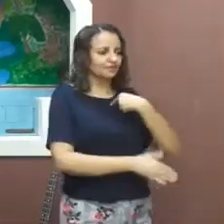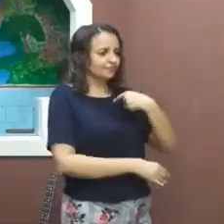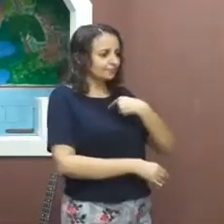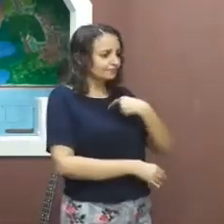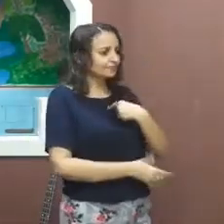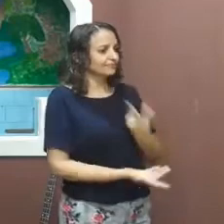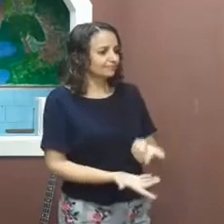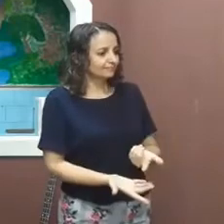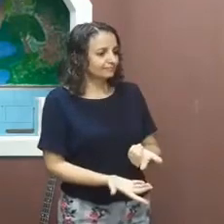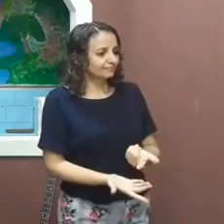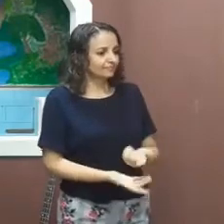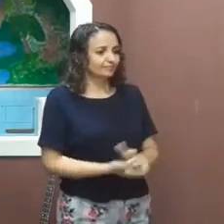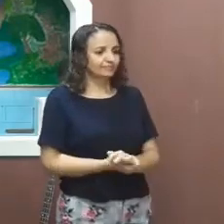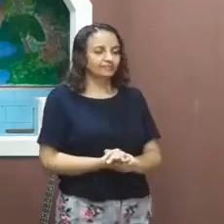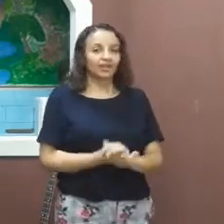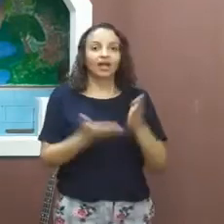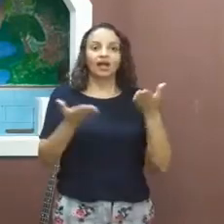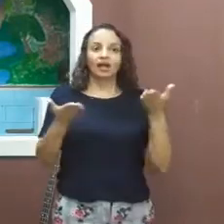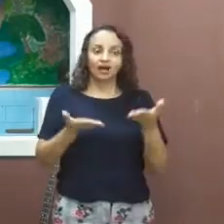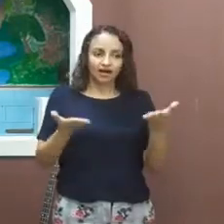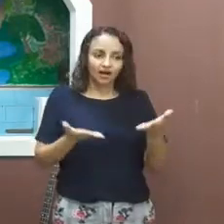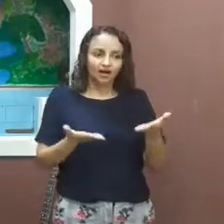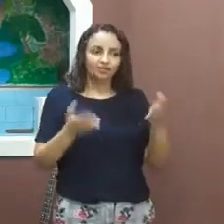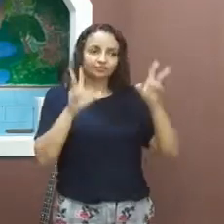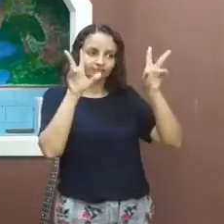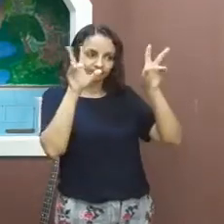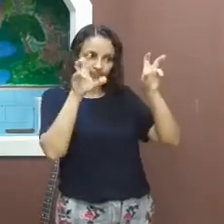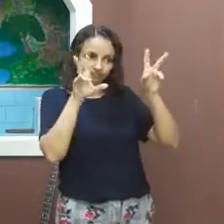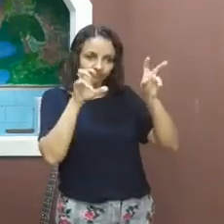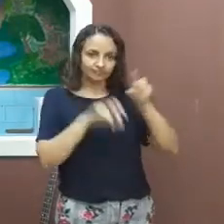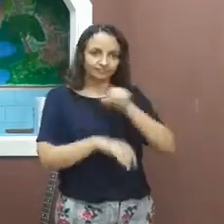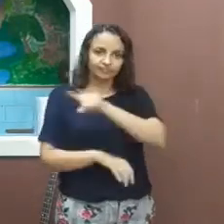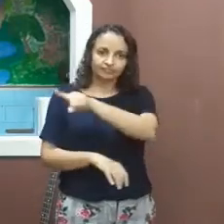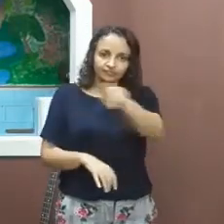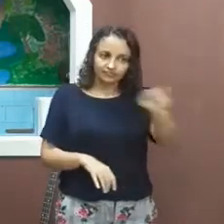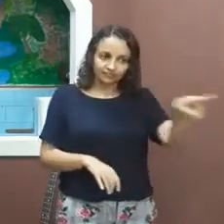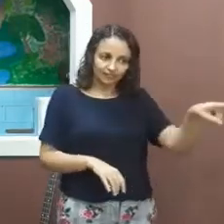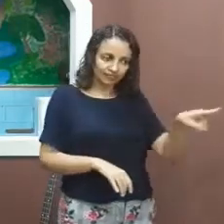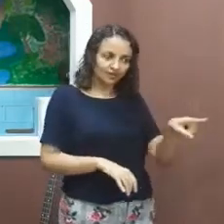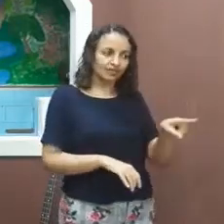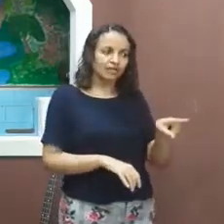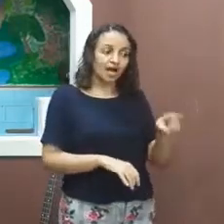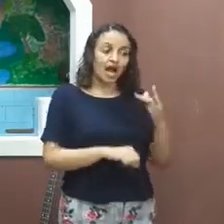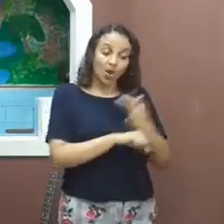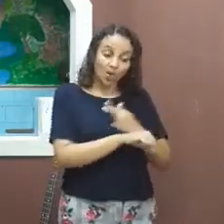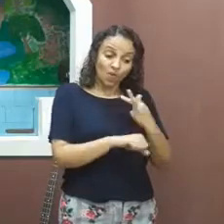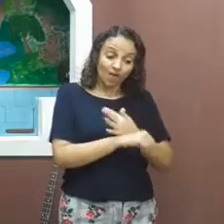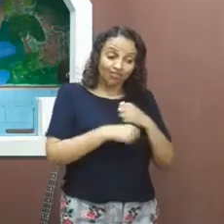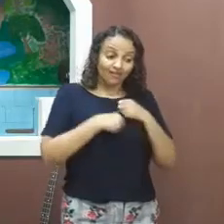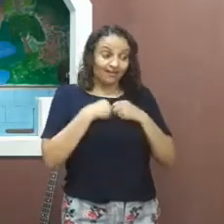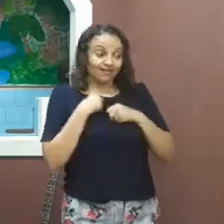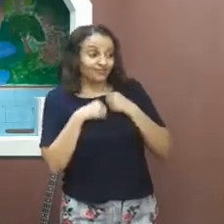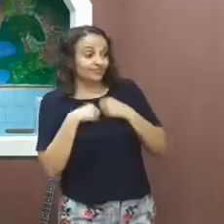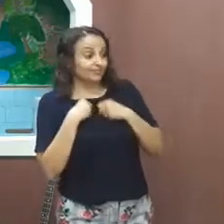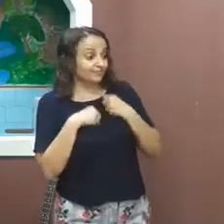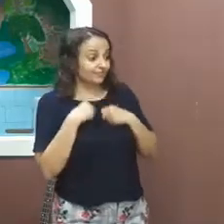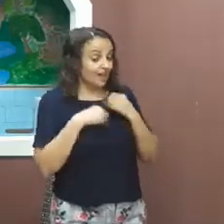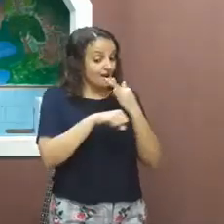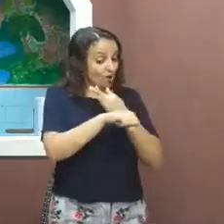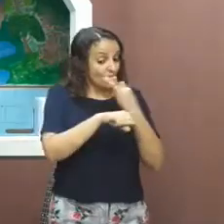Está sendo agora, meu querido. Eu espero que você tenha conseguido suportar a ansiedade de quando viu o